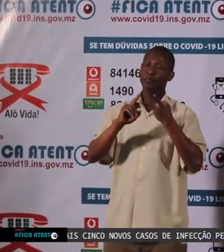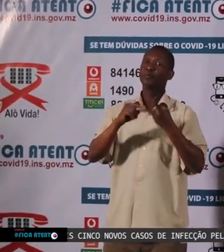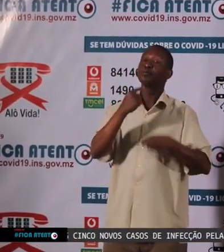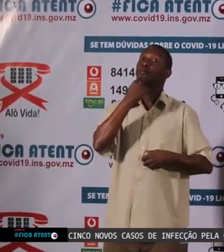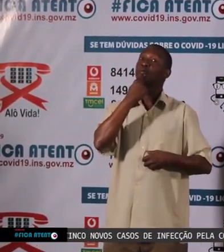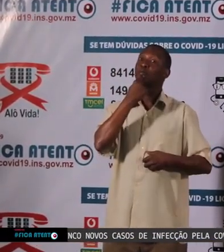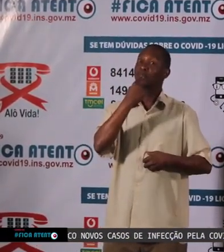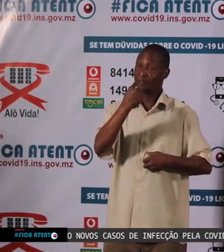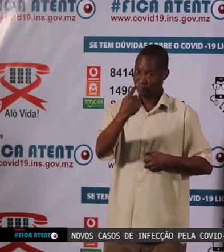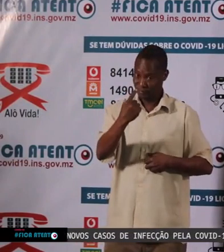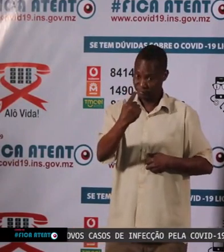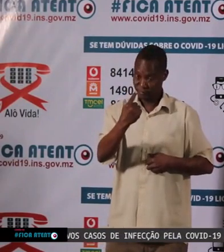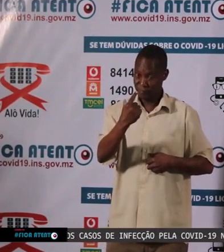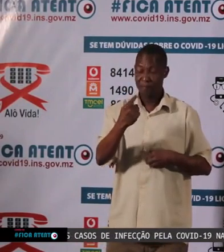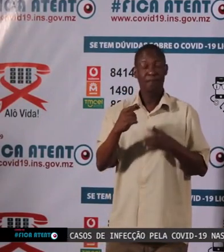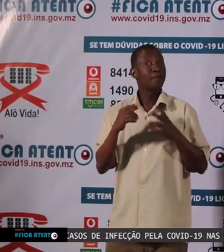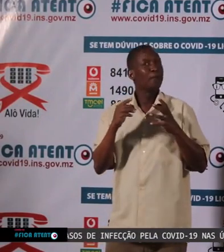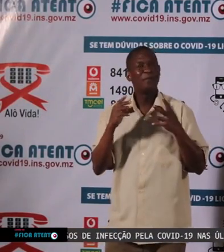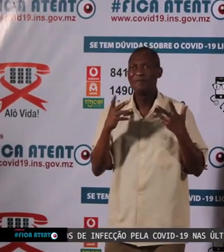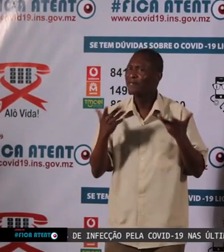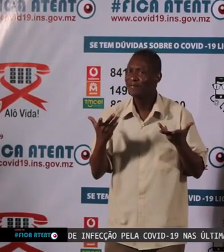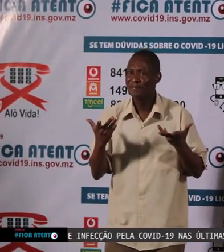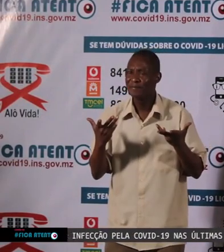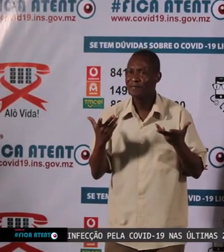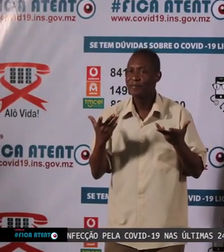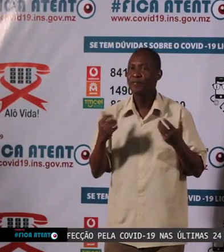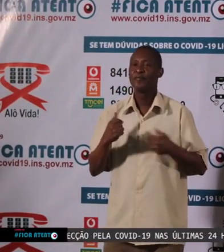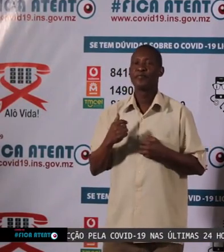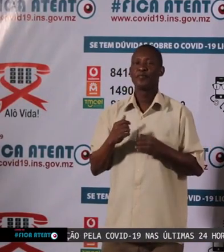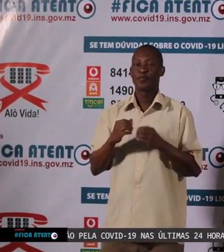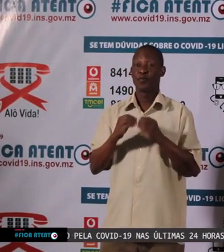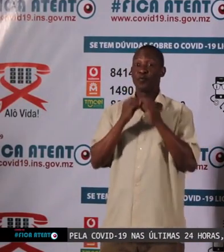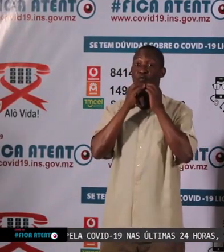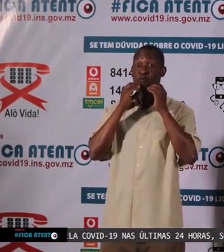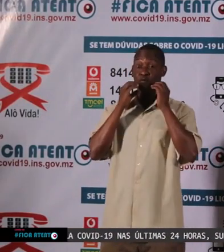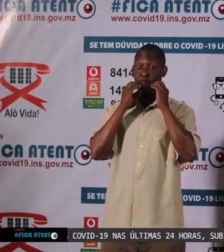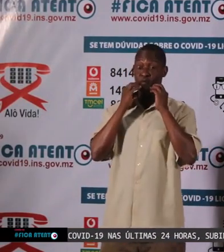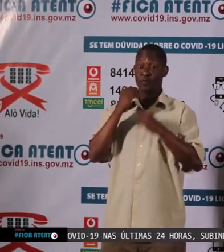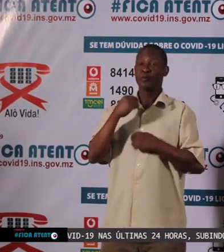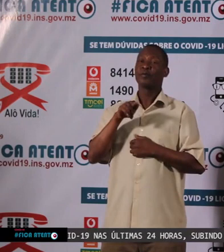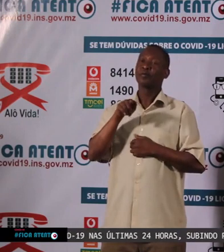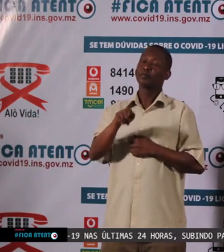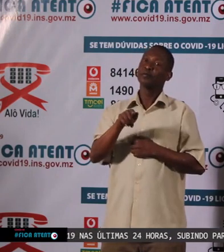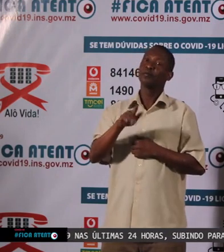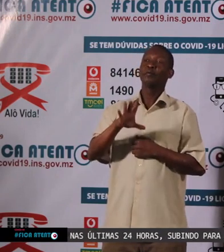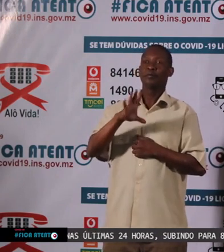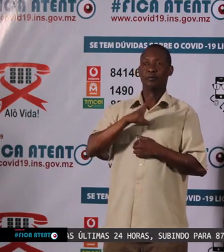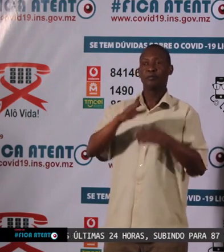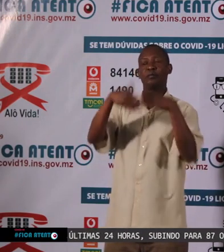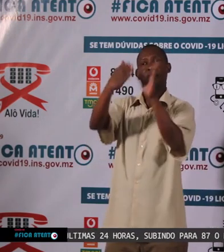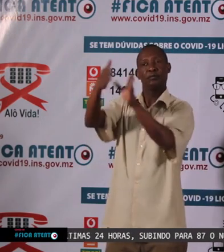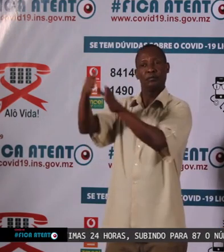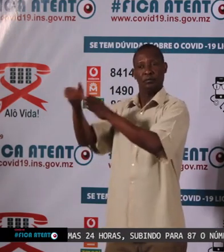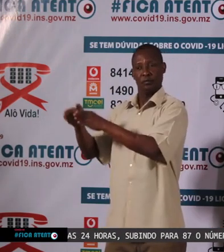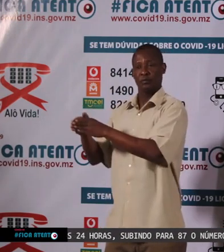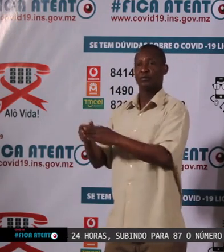dizer com felicidade que nós temos mais 7 casos